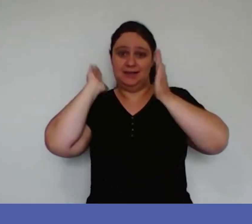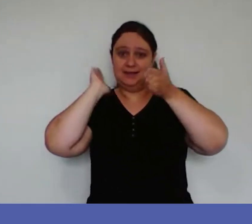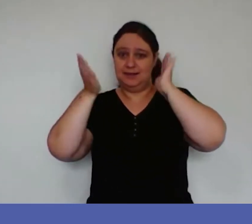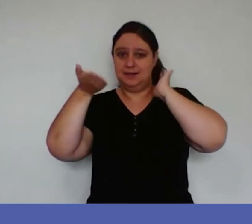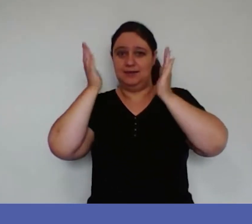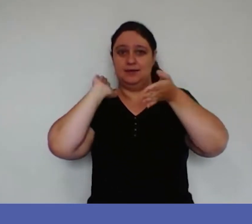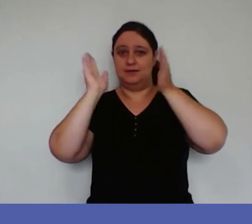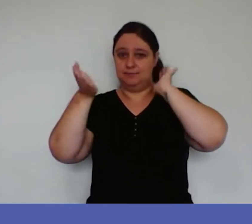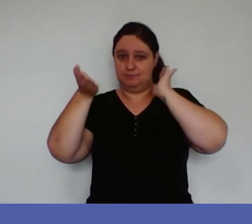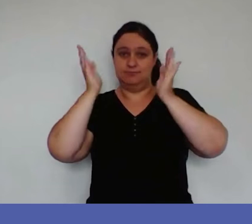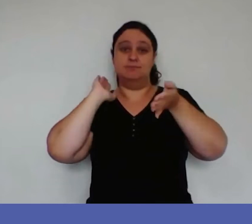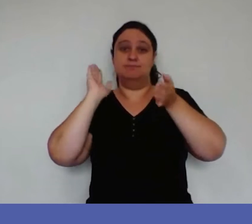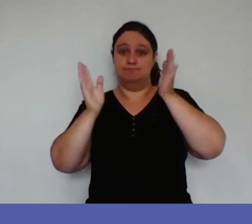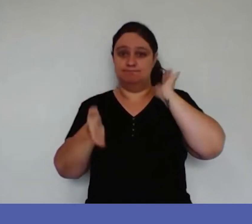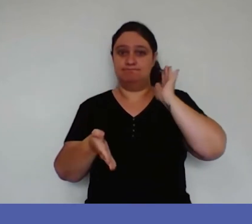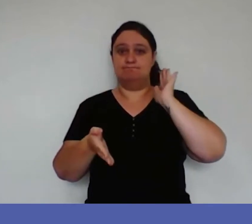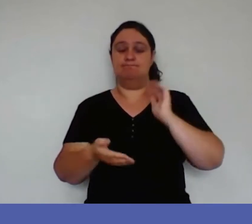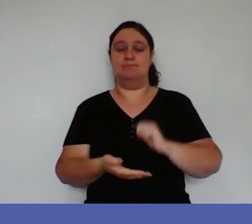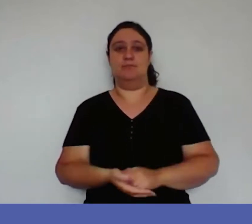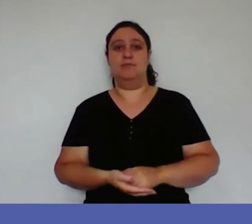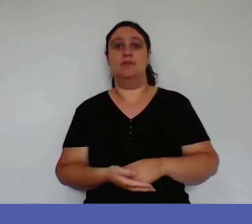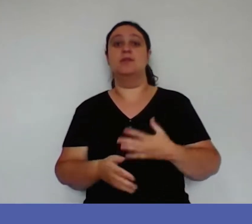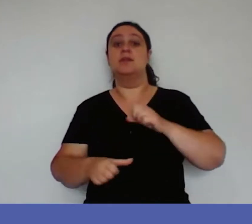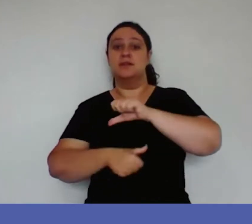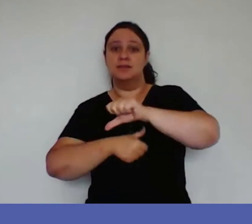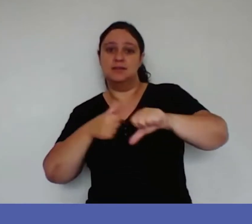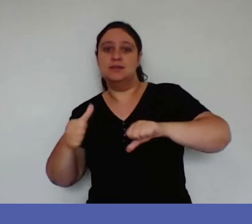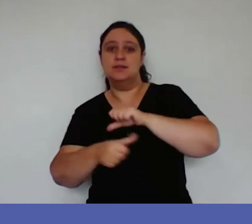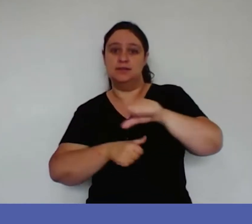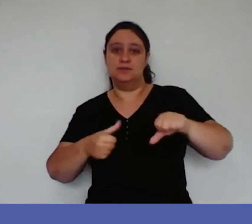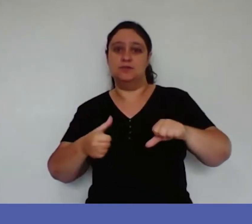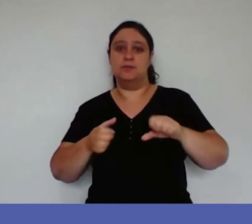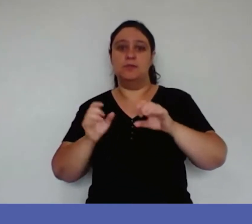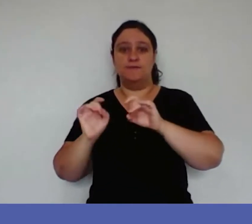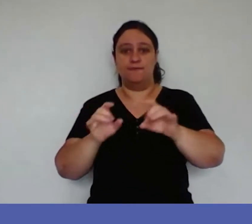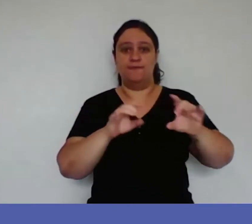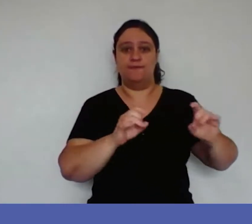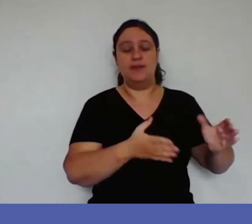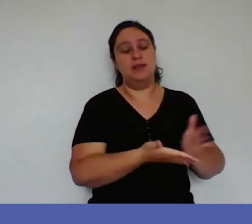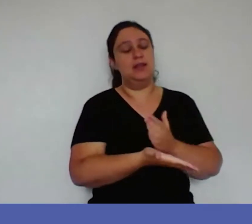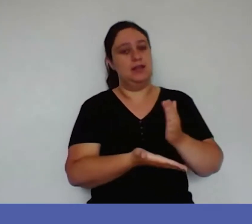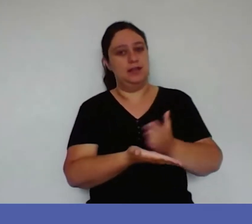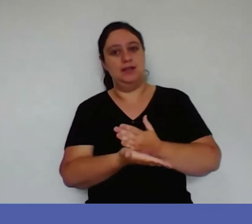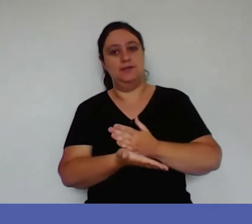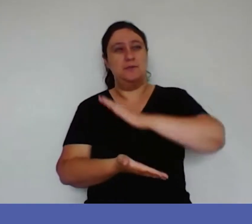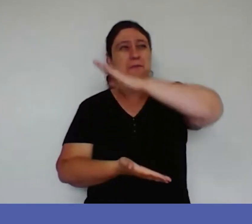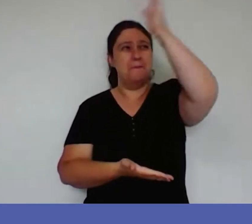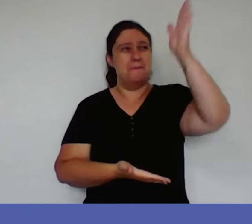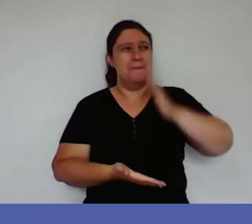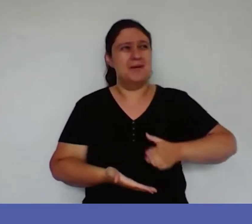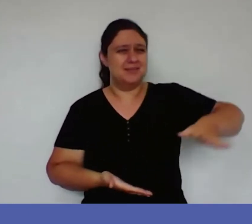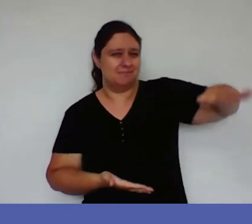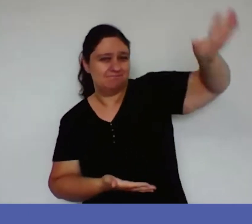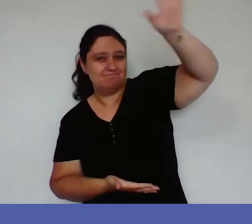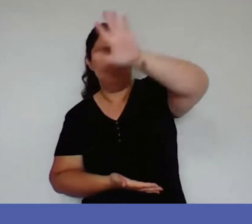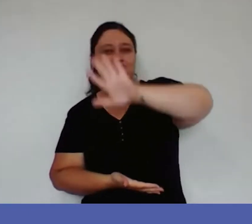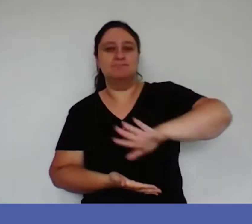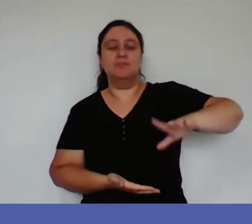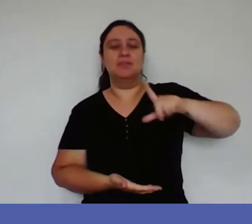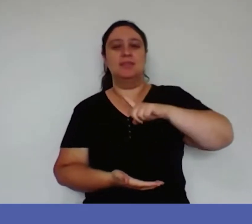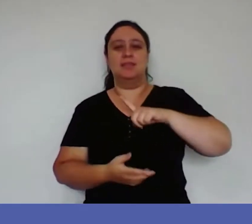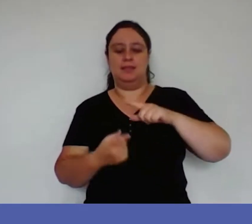e hoje transformamos em Expolivro, estão percorrendo o Brasil todo. Uma carreta no sul, uma